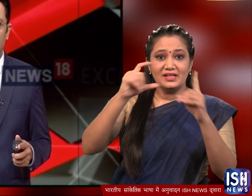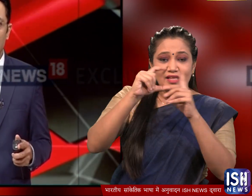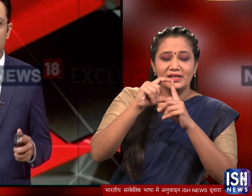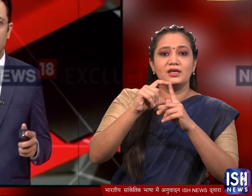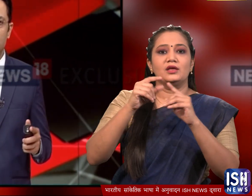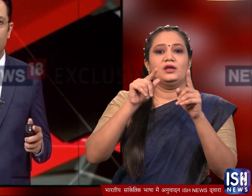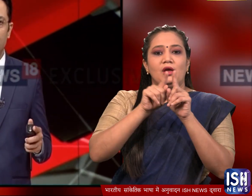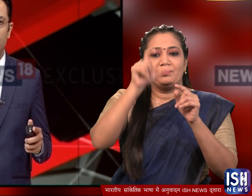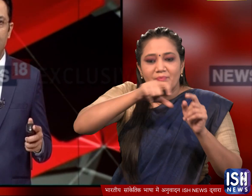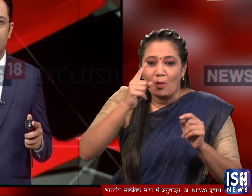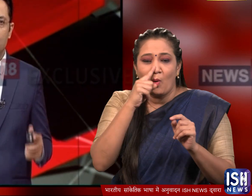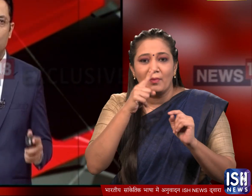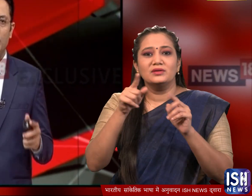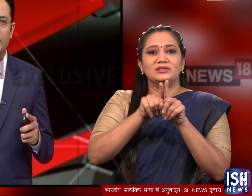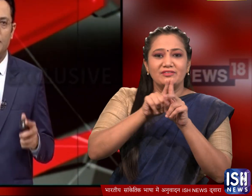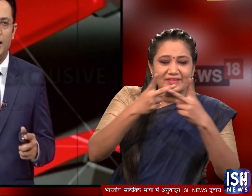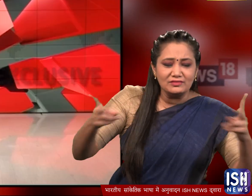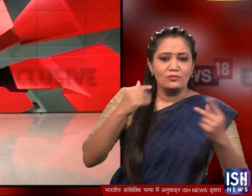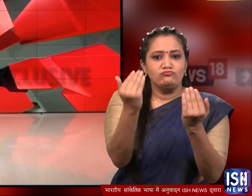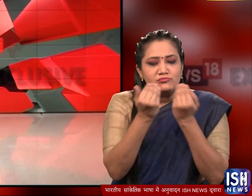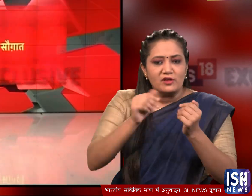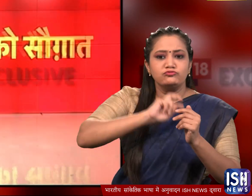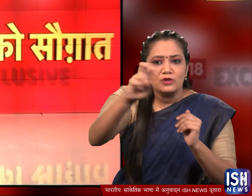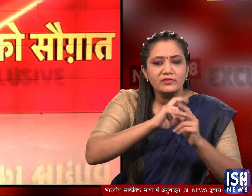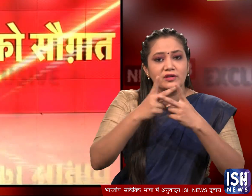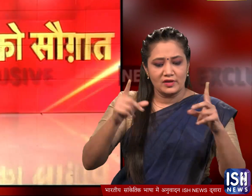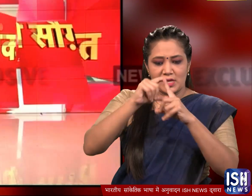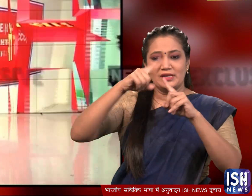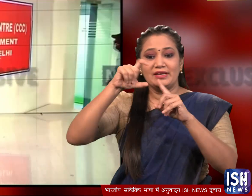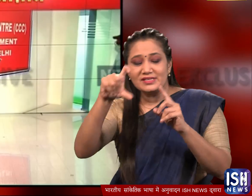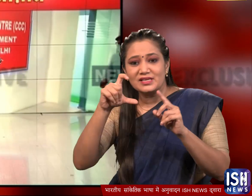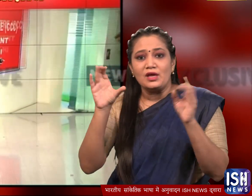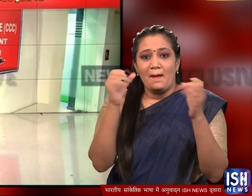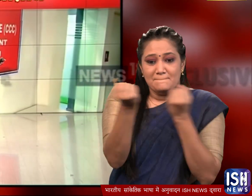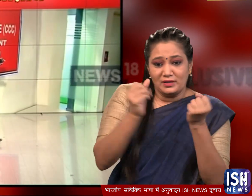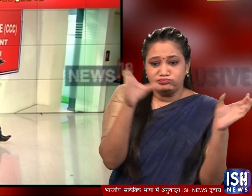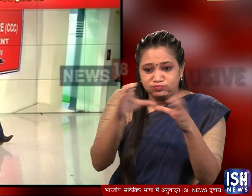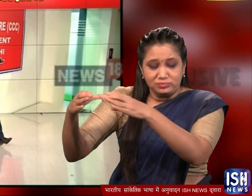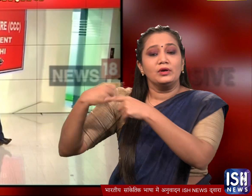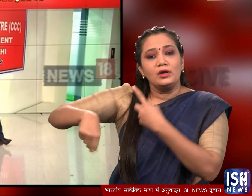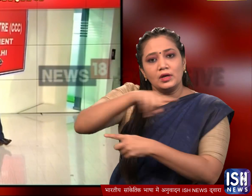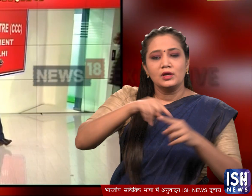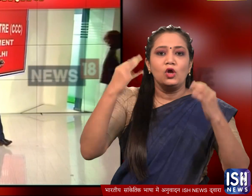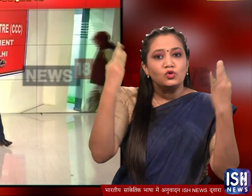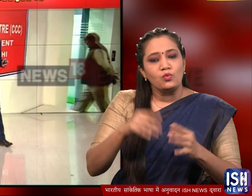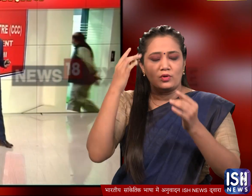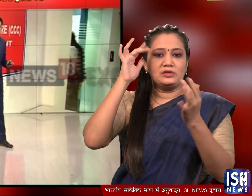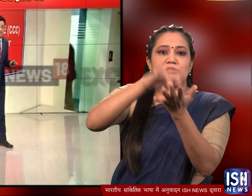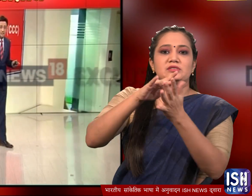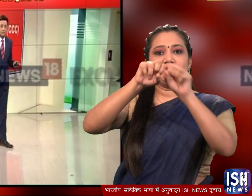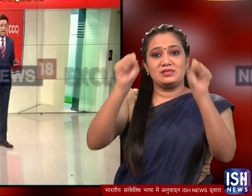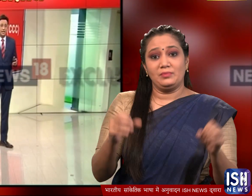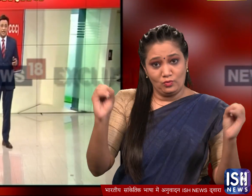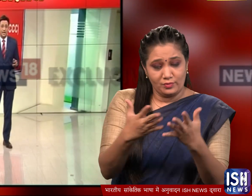में महिलाओं के सुरक्षित सफर के लिए कंट्रोल एंड कमांड का उद्घाटन किया गया। डीटीसी के साथ क्लस्टर बसों में महिलाओं की सुरक्षा के लिए एक